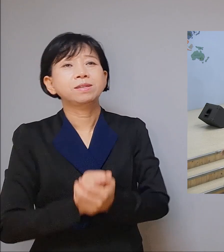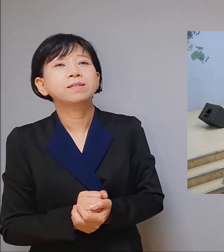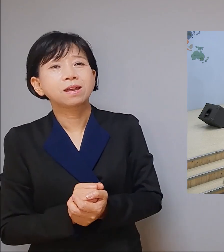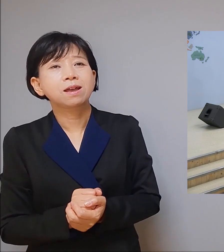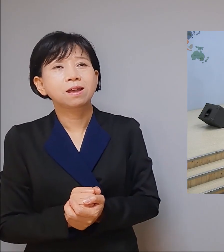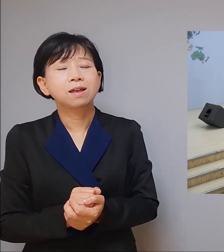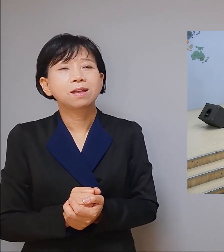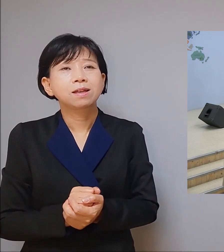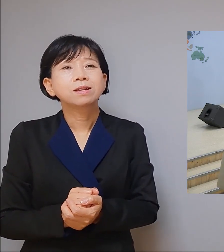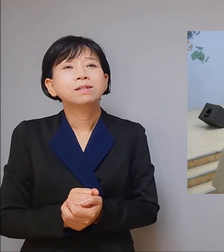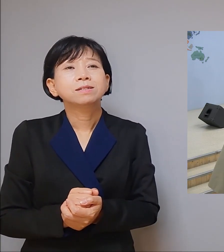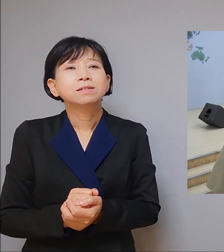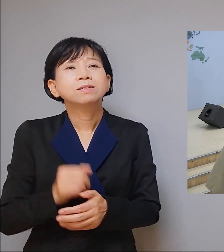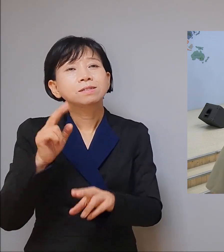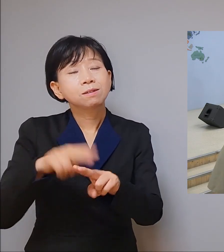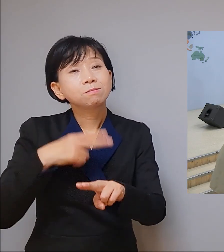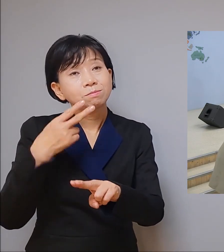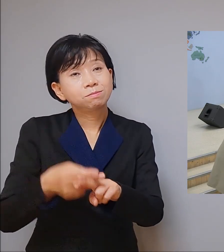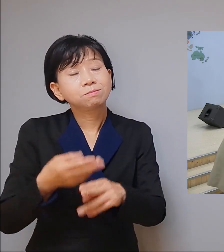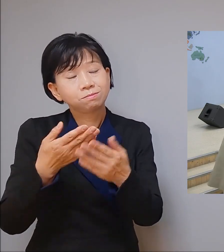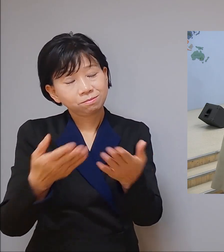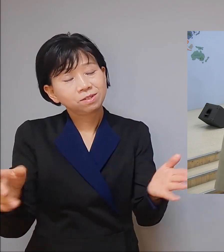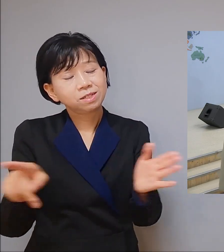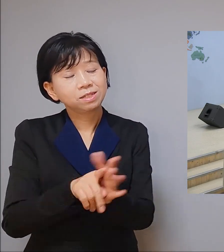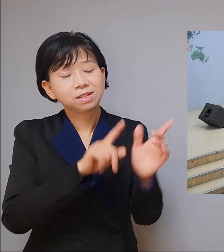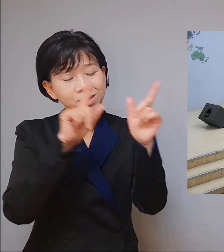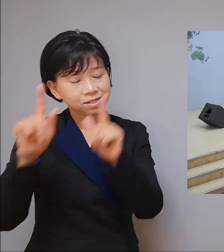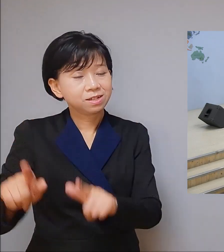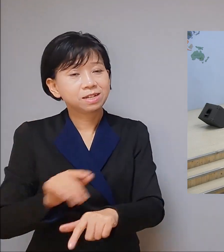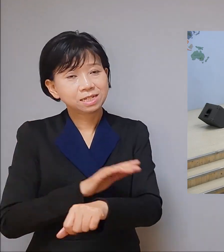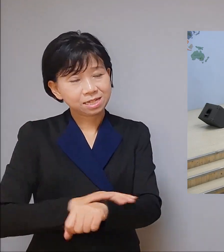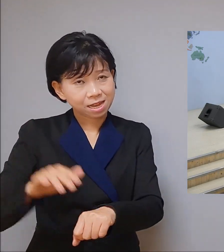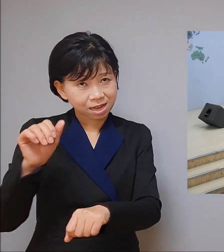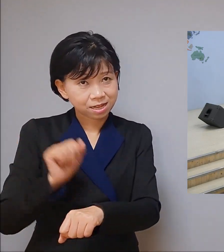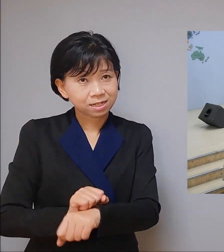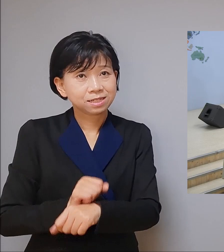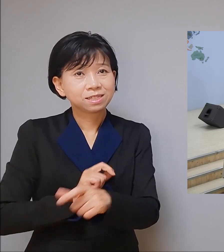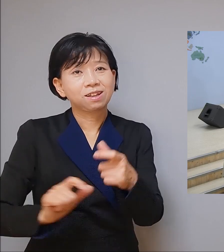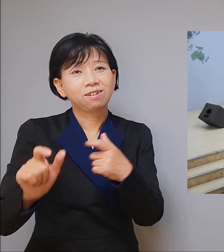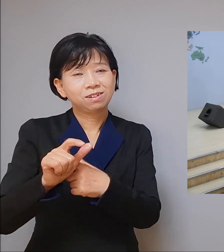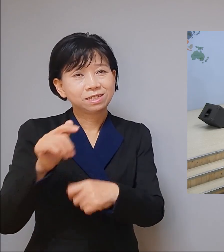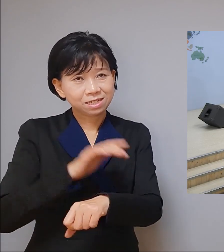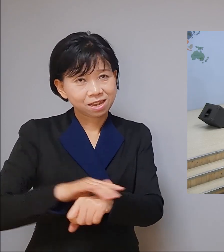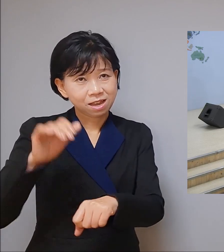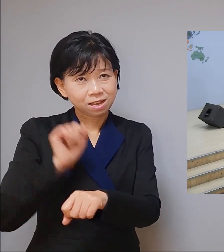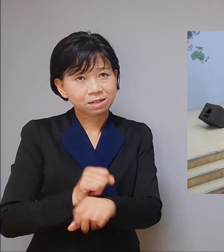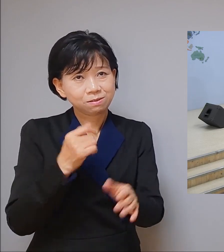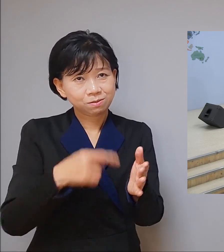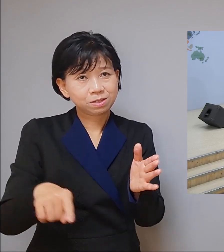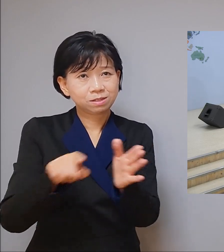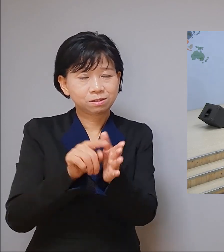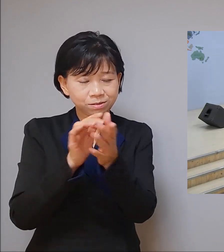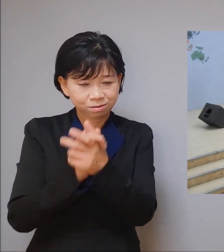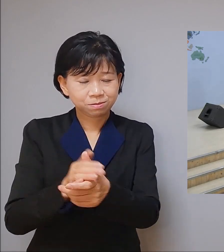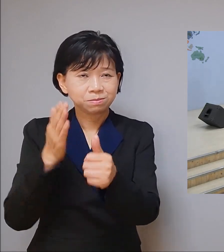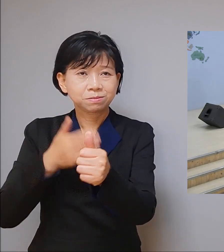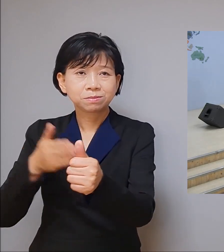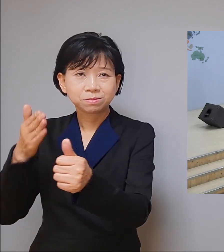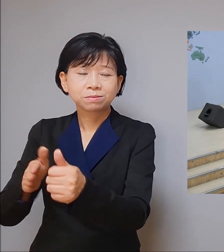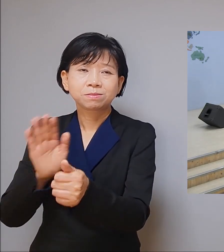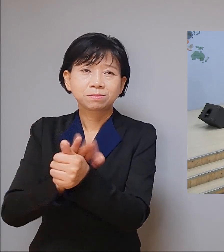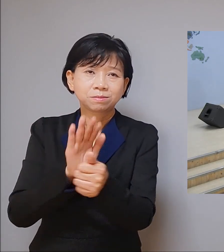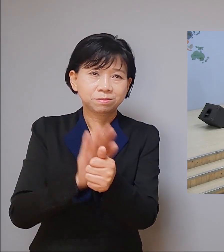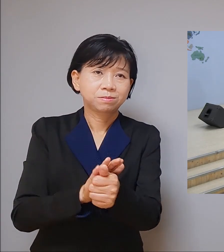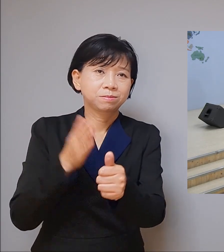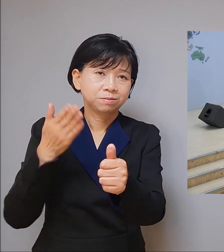네, 감사합니다. 네, 우리 신앙생활 잘 하신 분이시지만 더 잘 하실 수 있도록 또 기도해 주시고